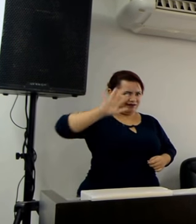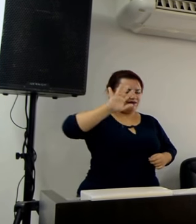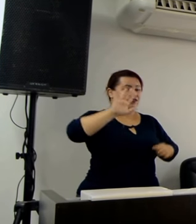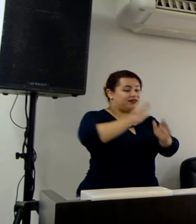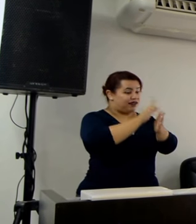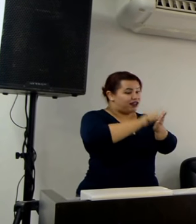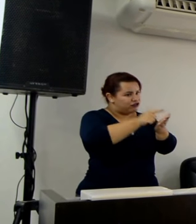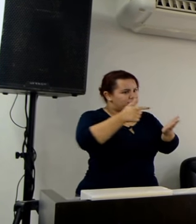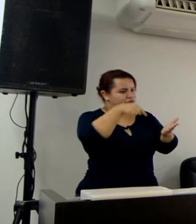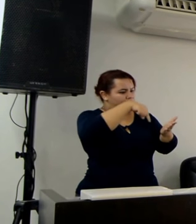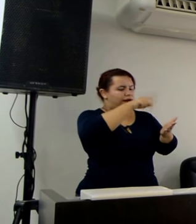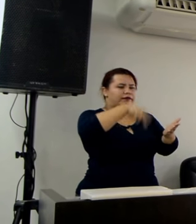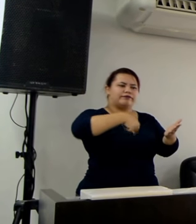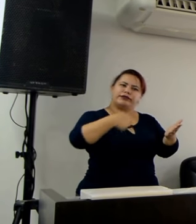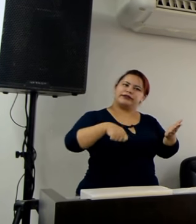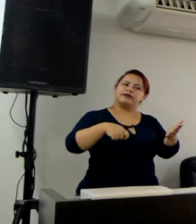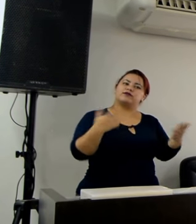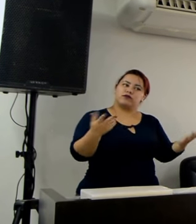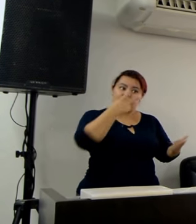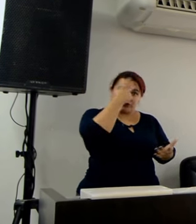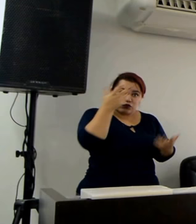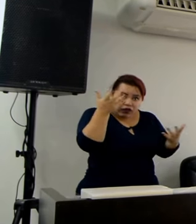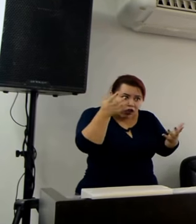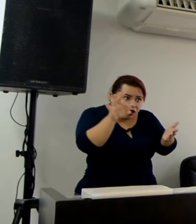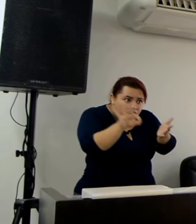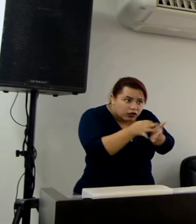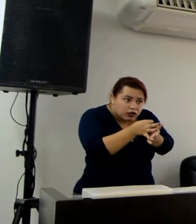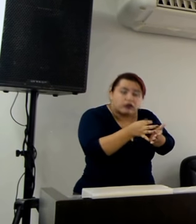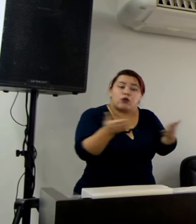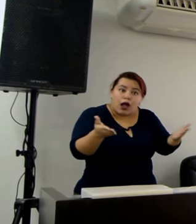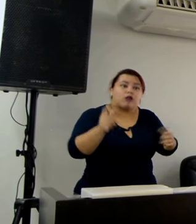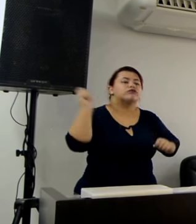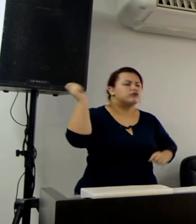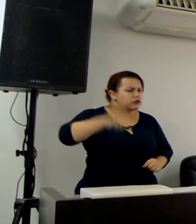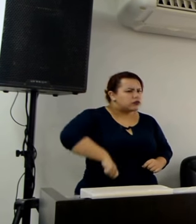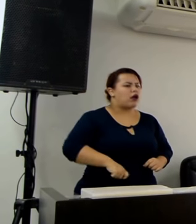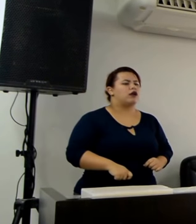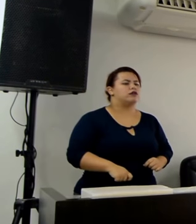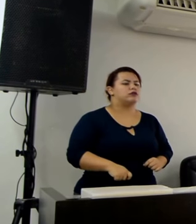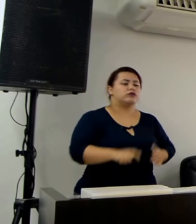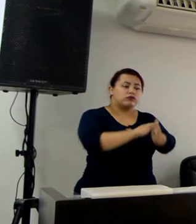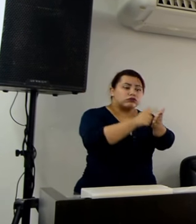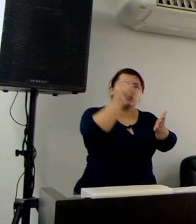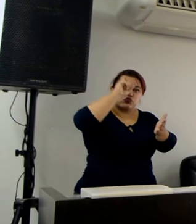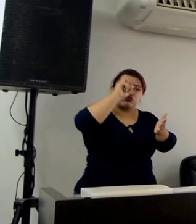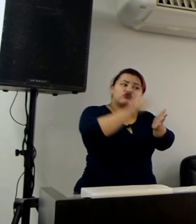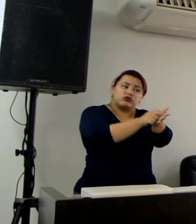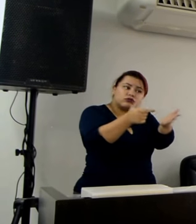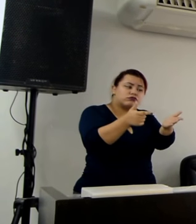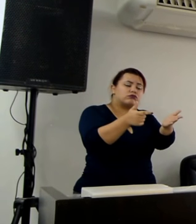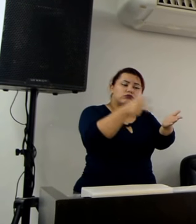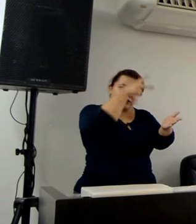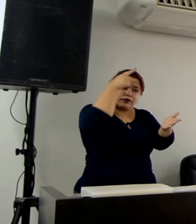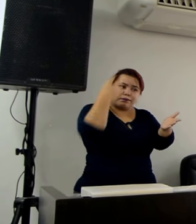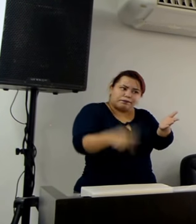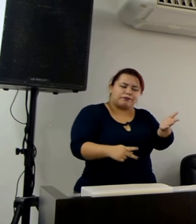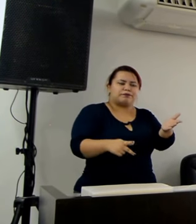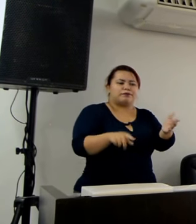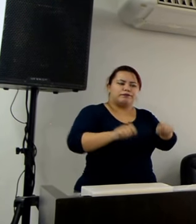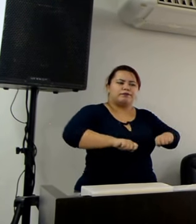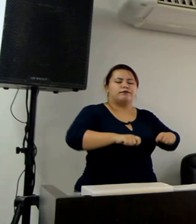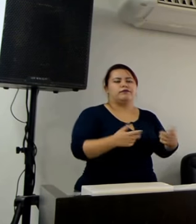inclusive já estão abertas, certo? Então aconselho a todos que diariamente leiam o diário oficial do município, tá ok?